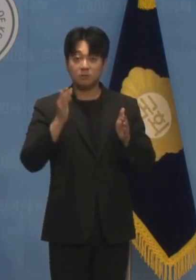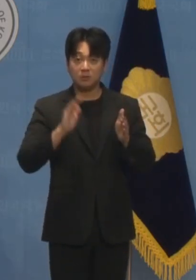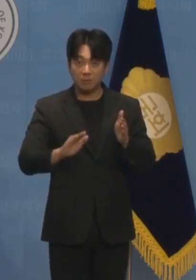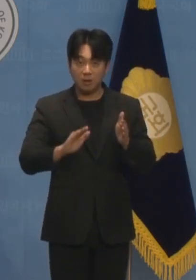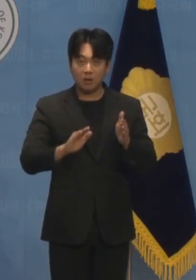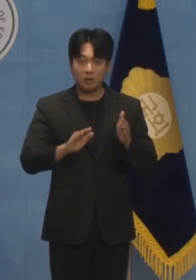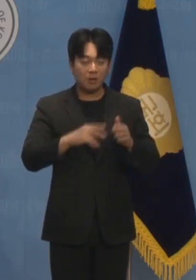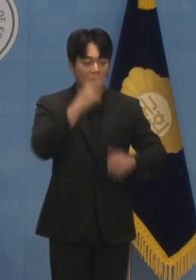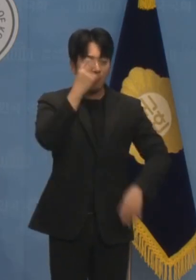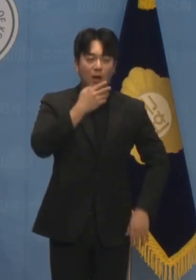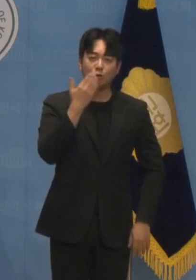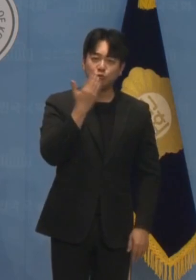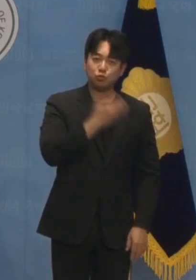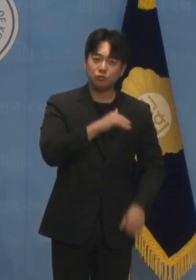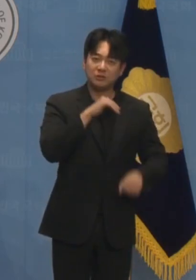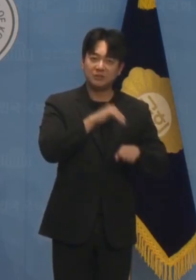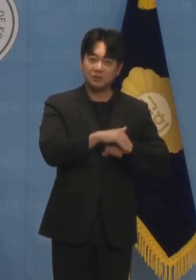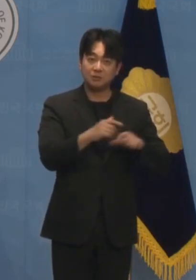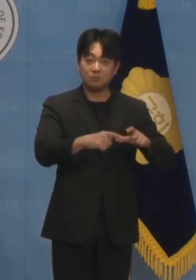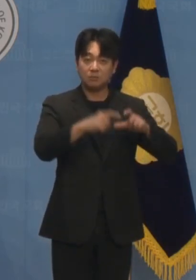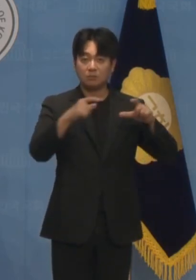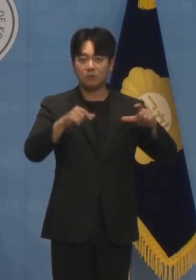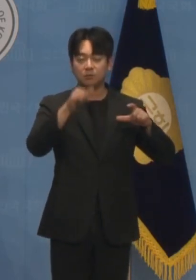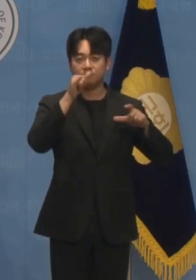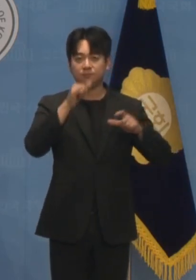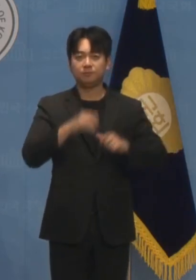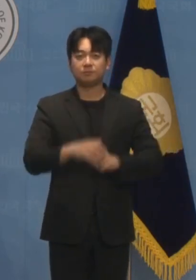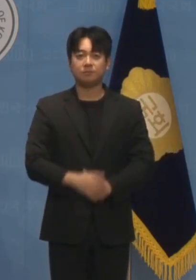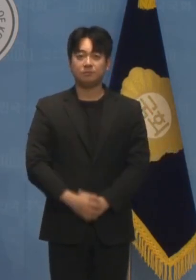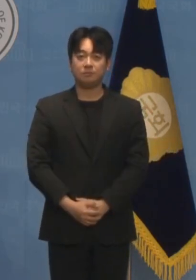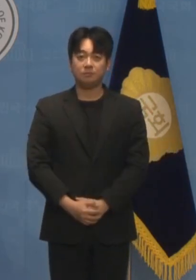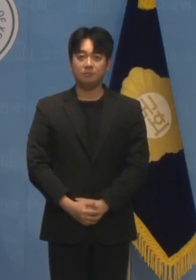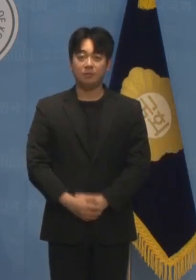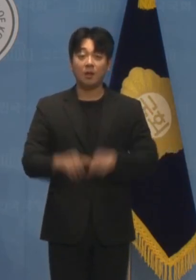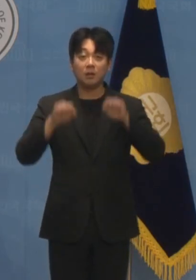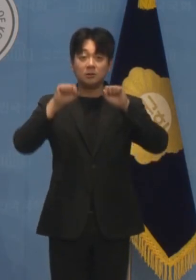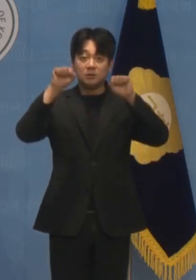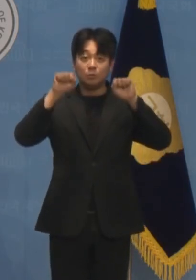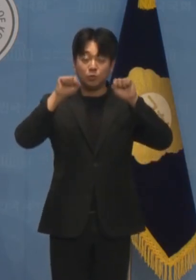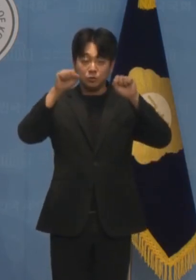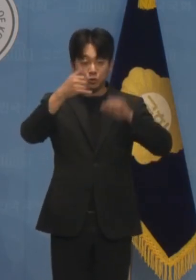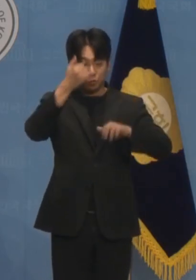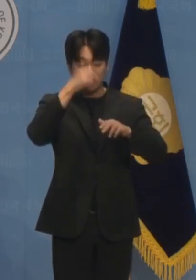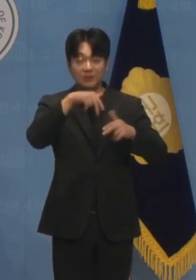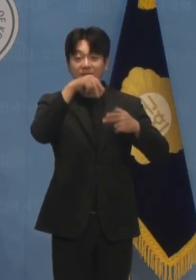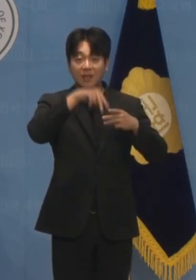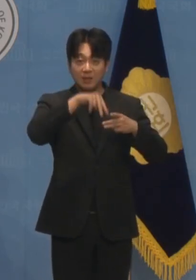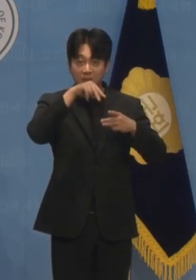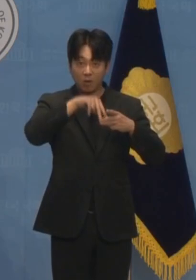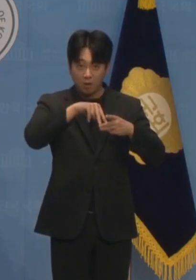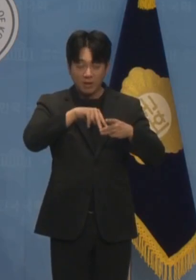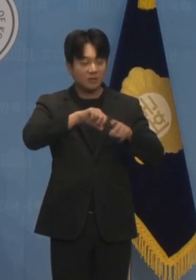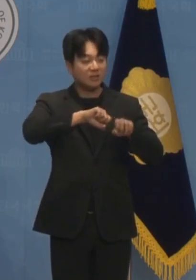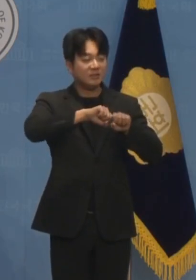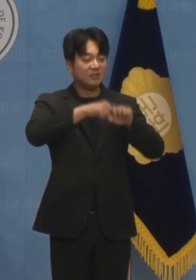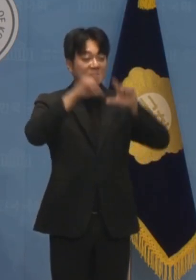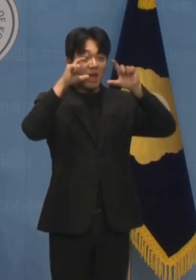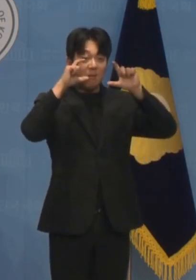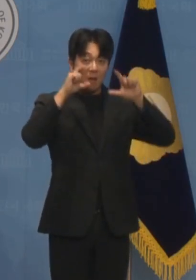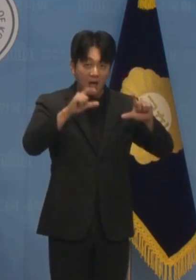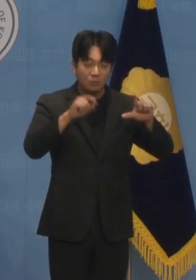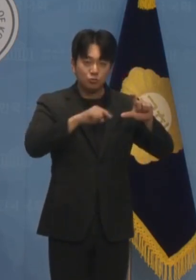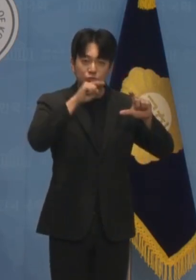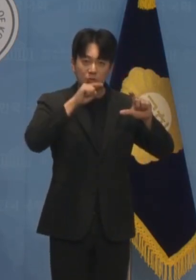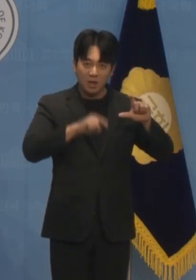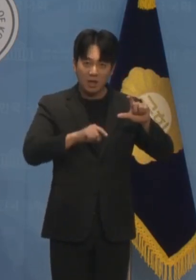솜방망이 처벌이 도를 넘어서고 있습니다. 스포츠 윤리센터의 징계 요구에도 10명 중 4명은